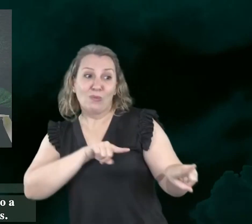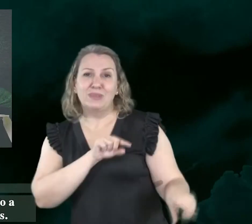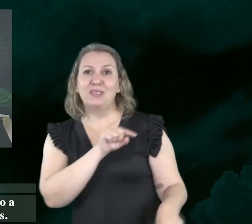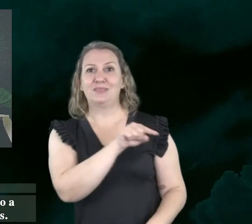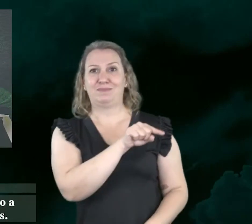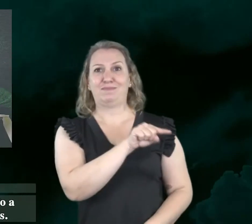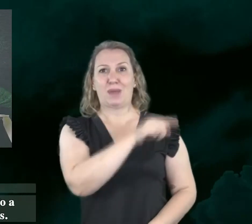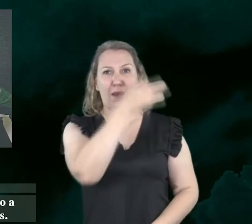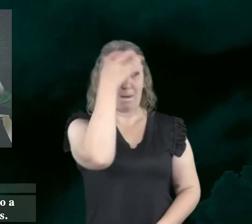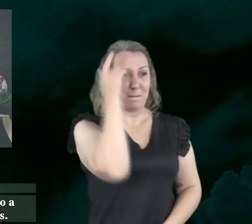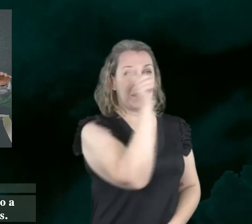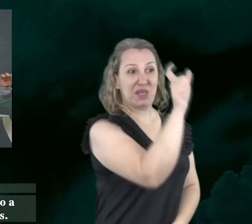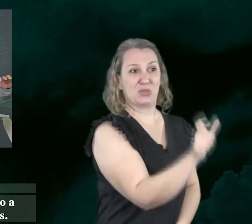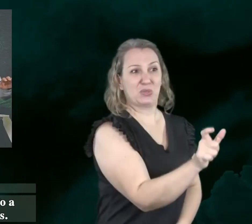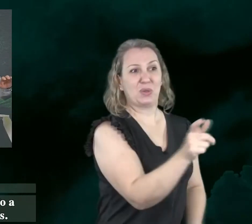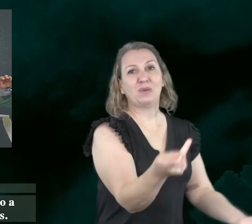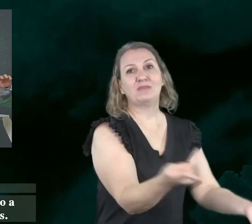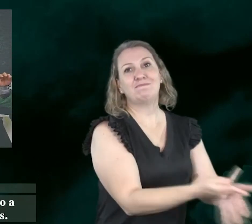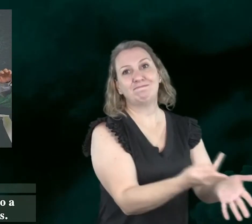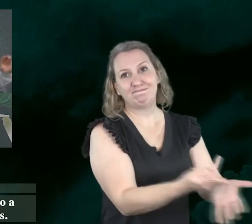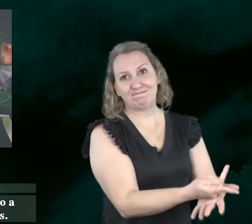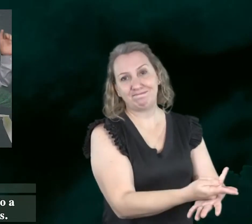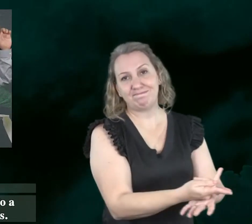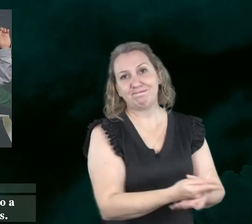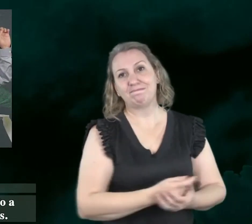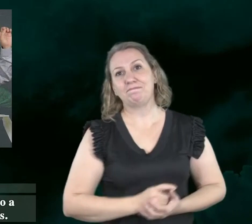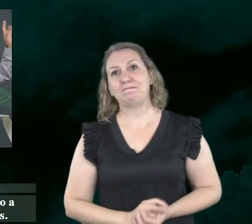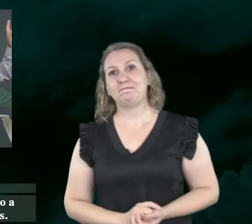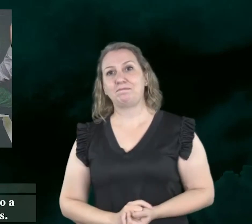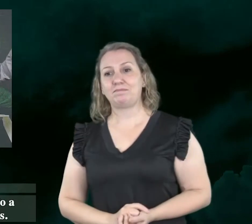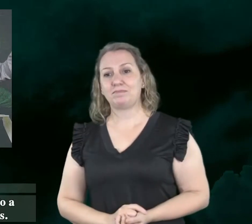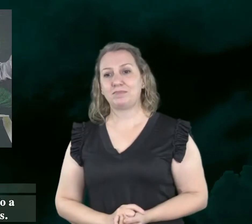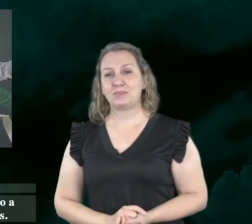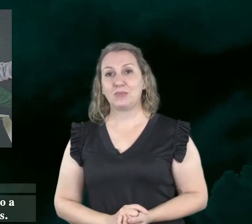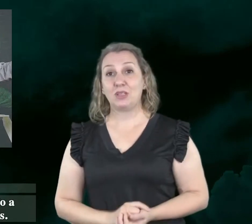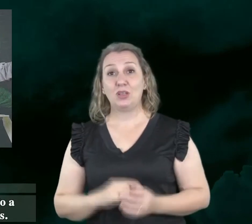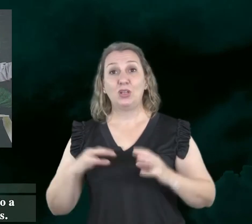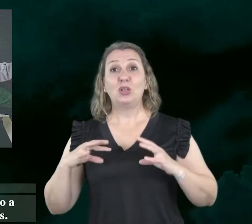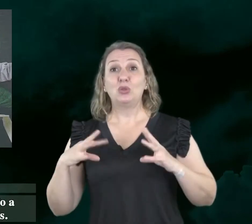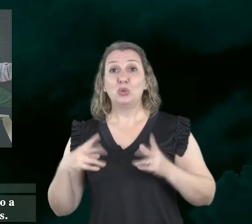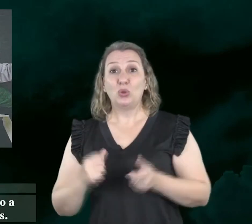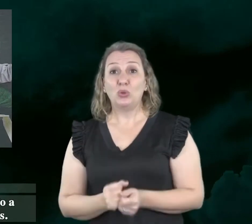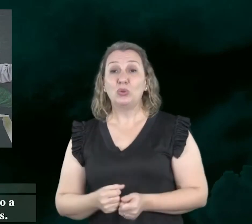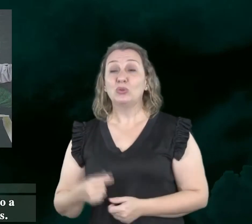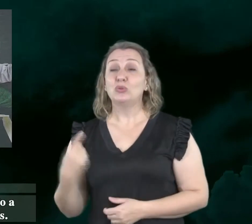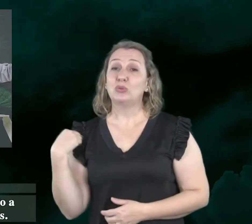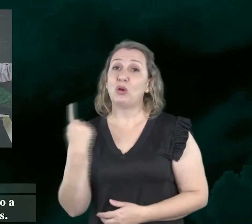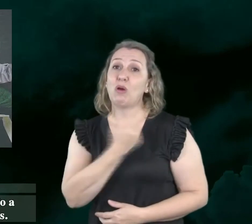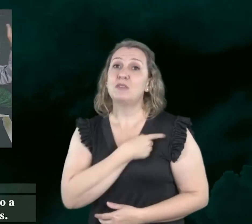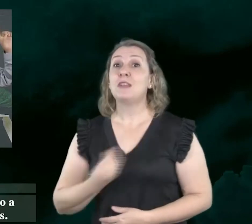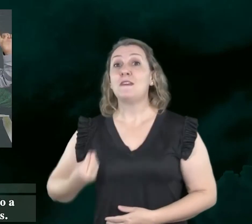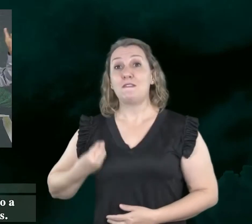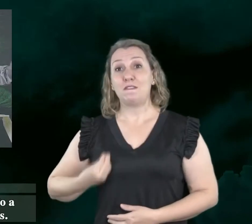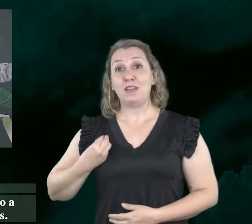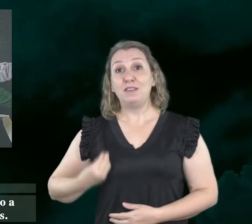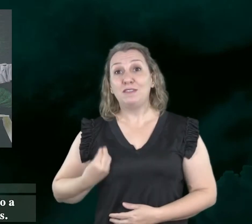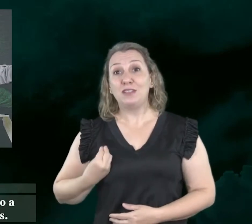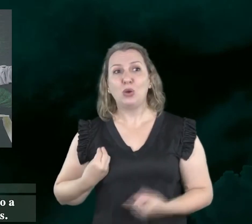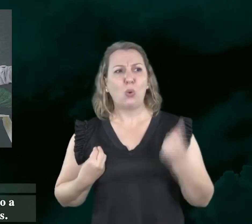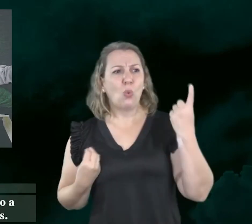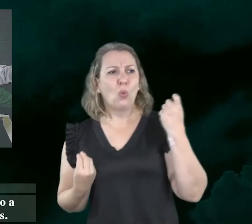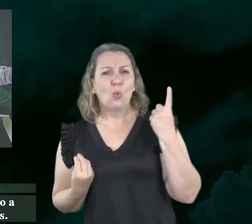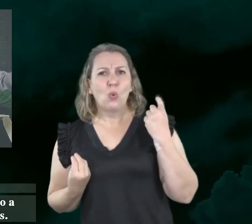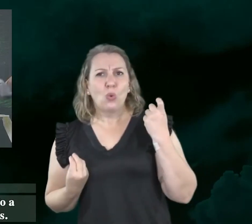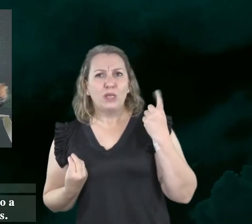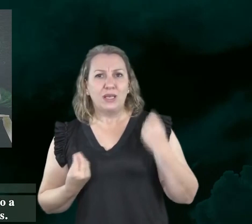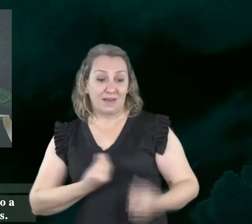todo homem vive uma vez e depois todo homem precisa prestar contas, porque haverá o juízo de